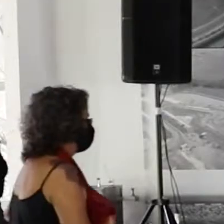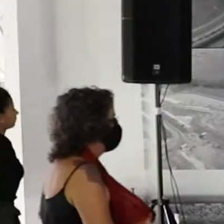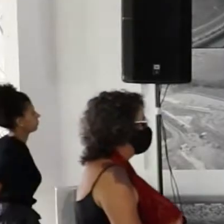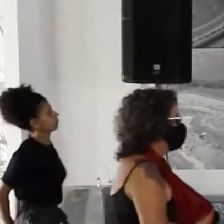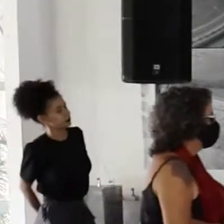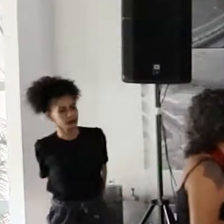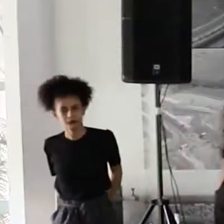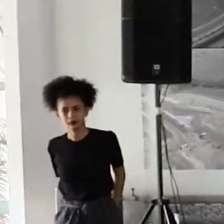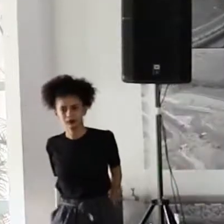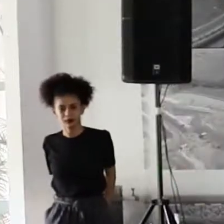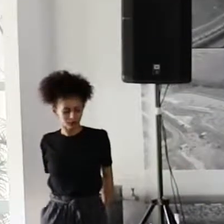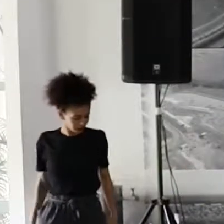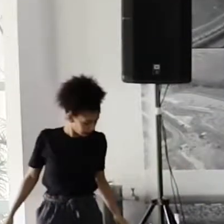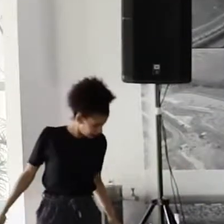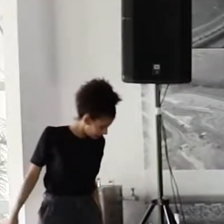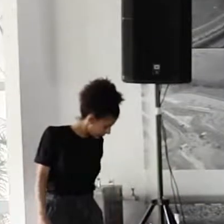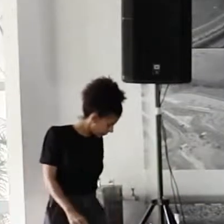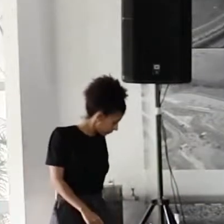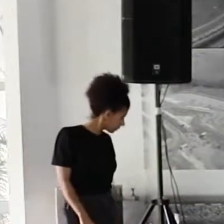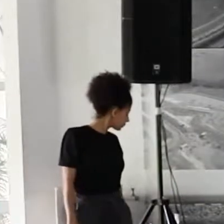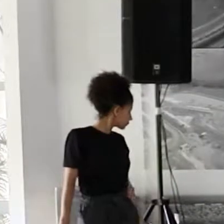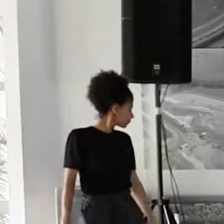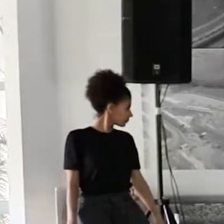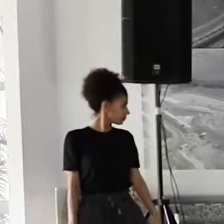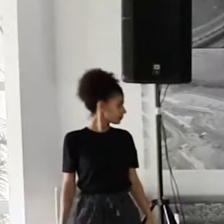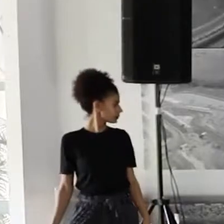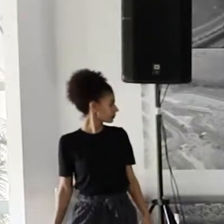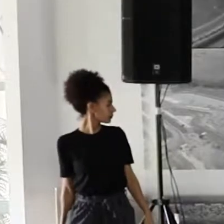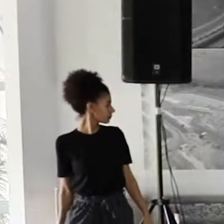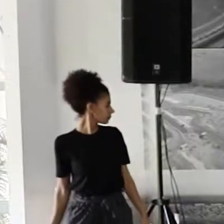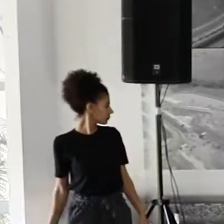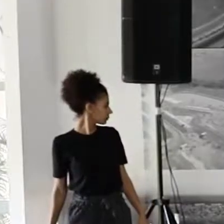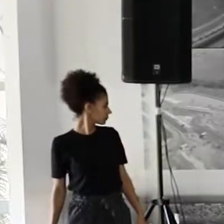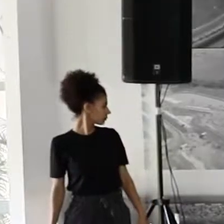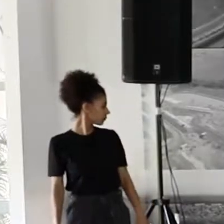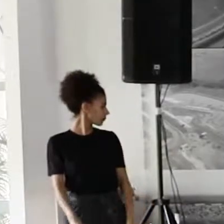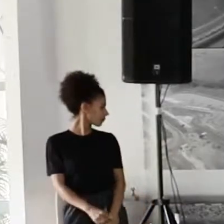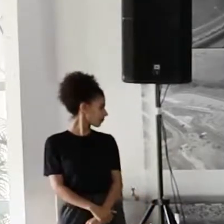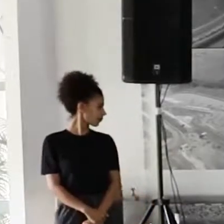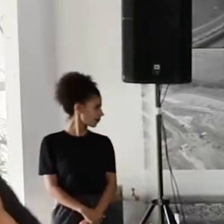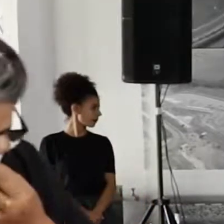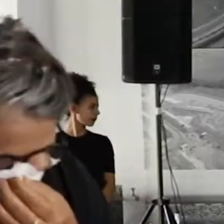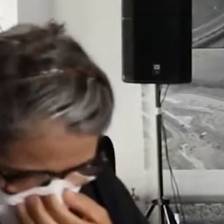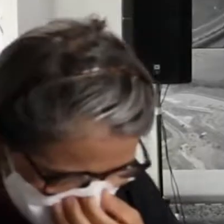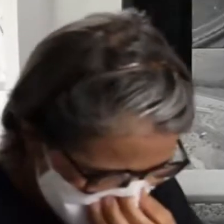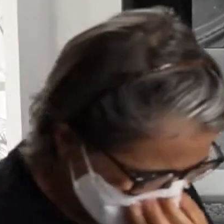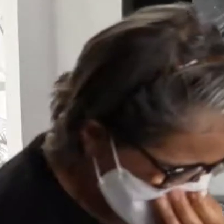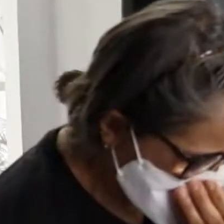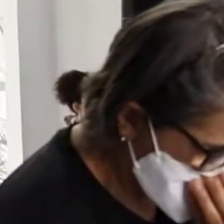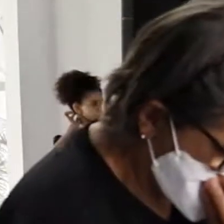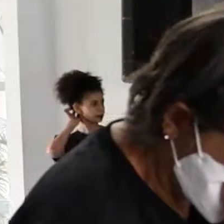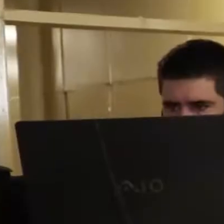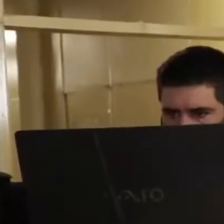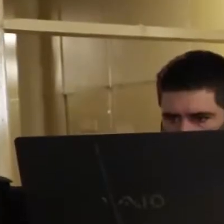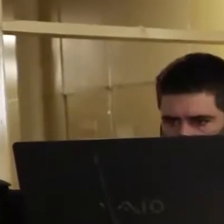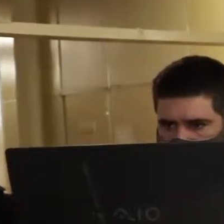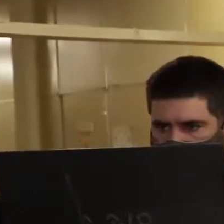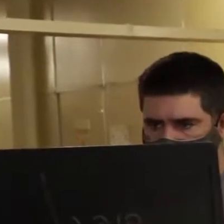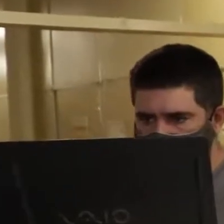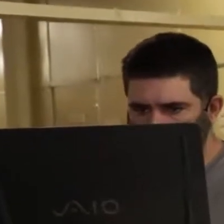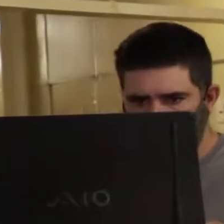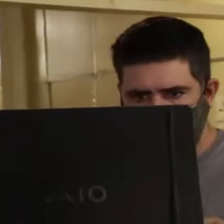festival hackacity Guará cidade inteligente o festival integra o escopo de atividades do hackacity Guará